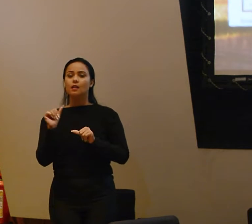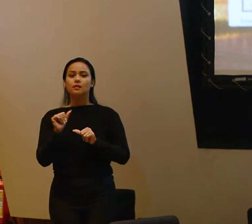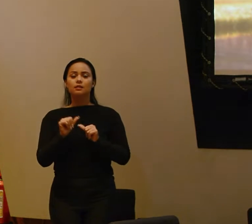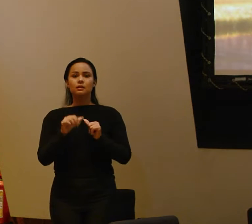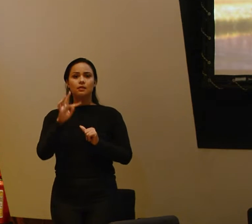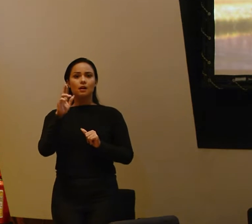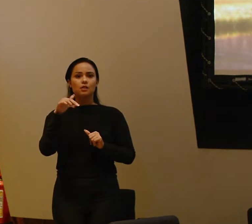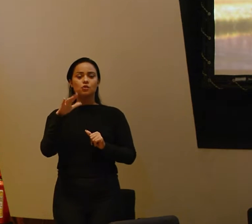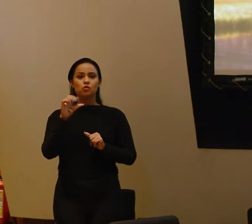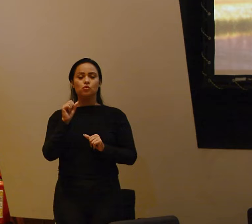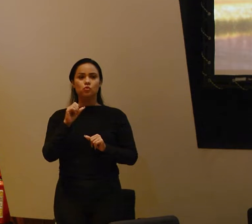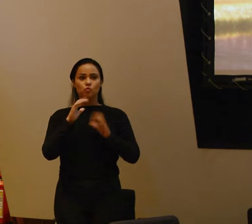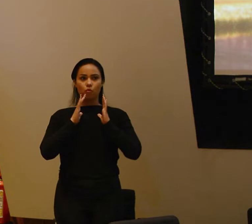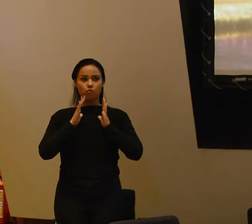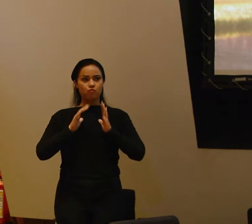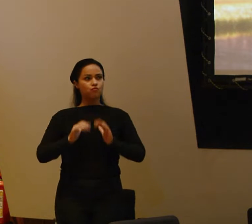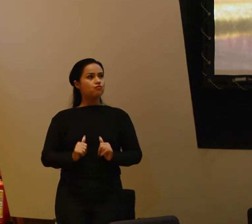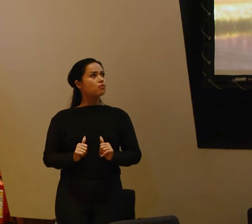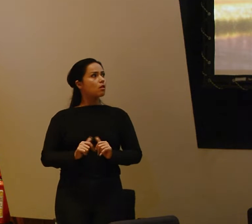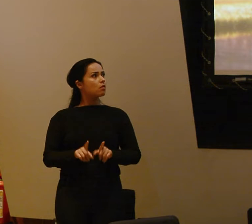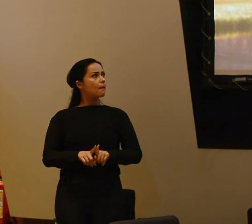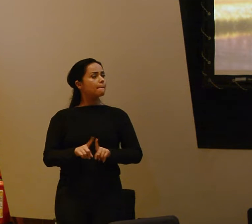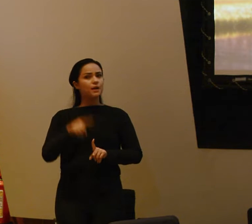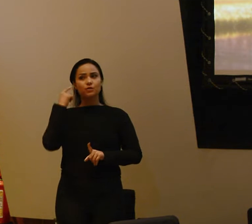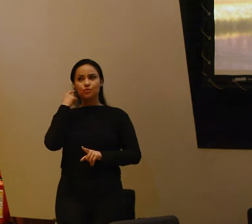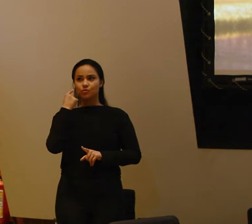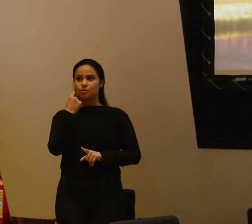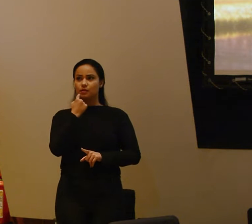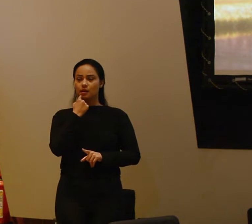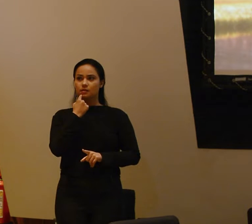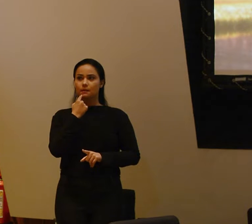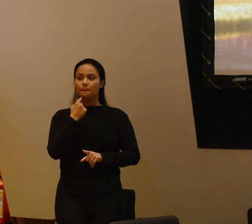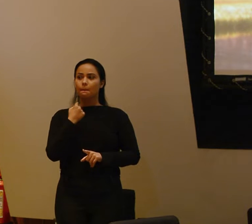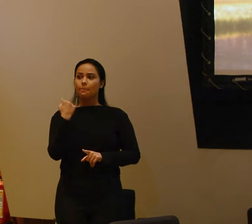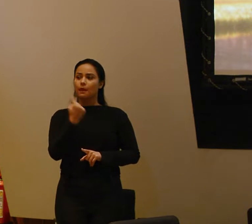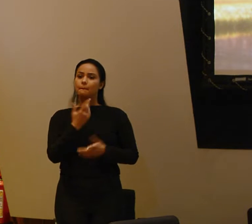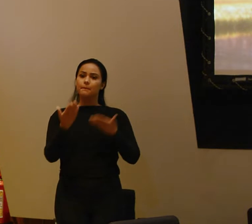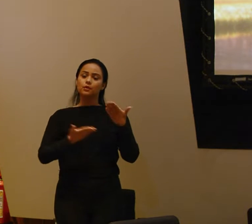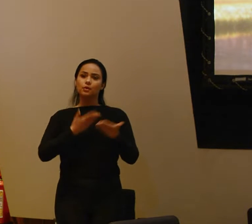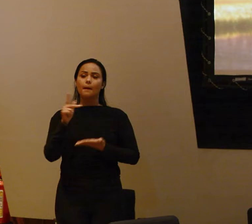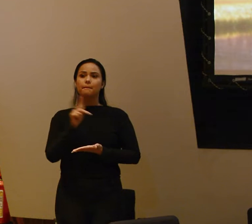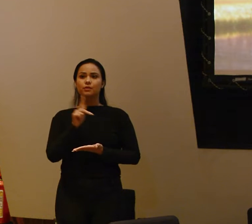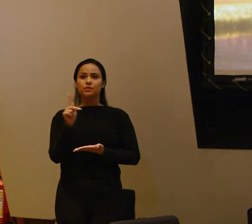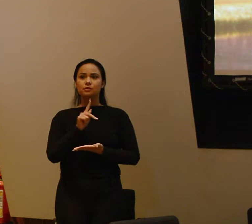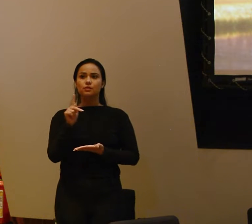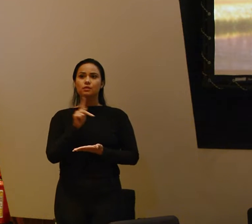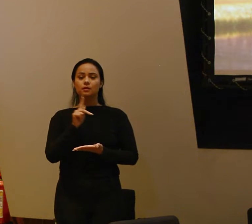Transtorno do Espectro do Autismo e Surdez. A nossa moderadora será a